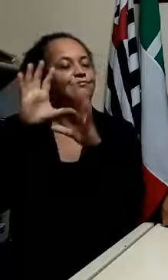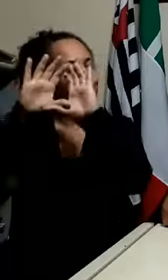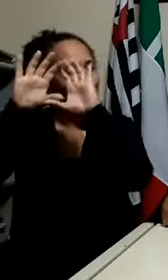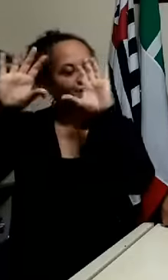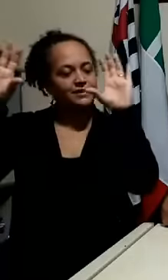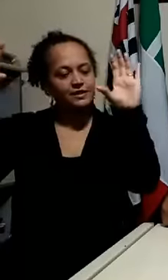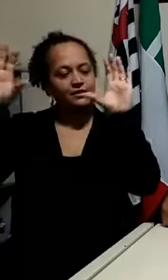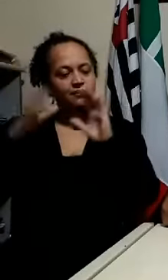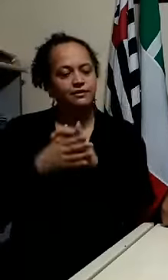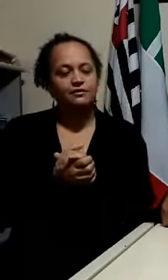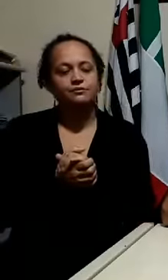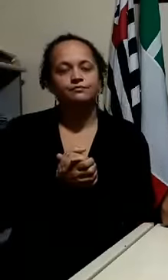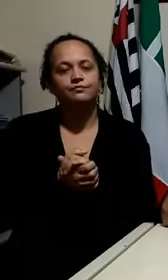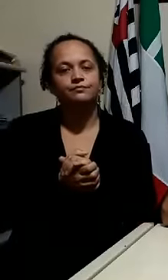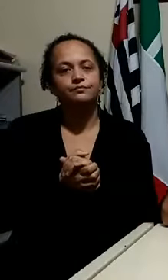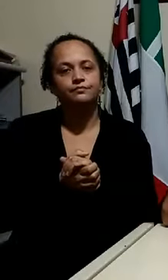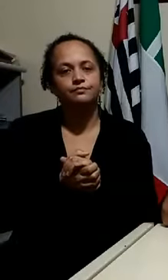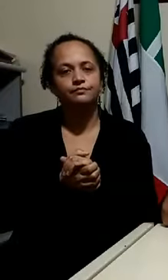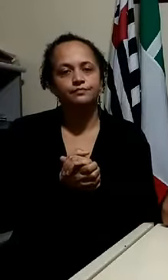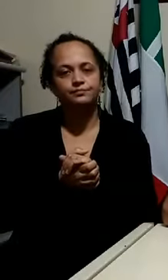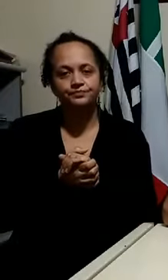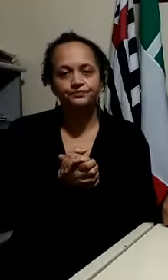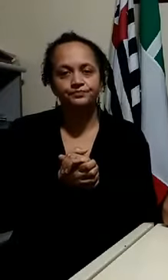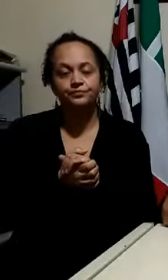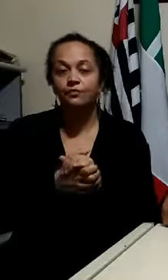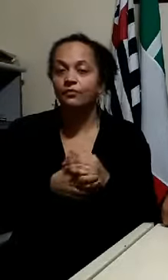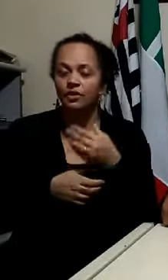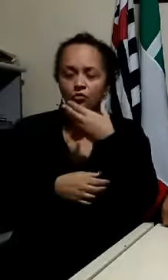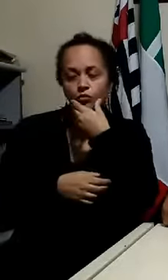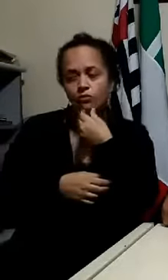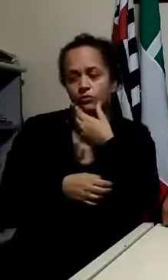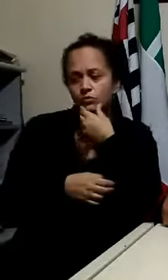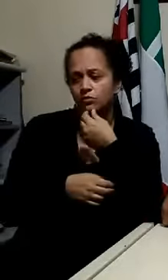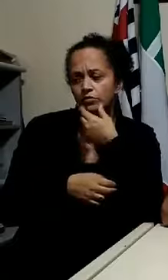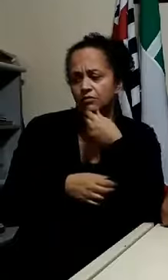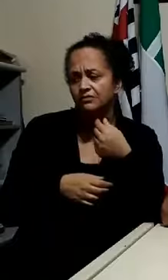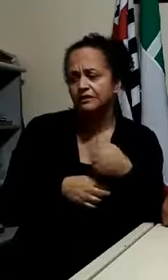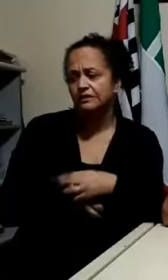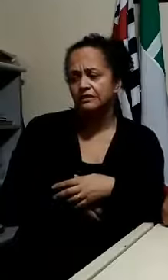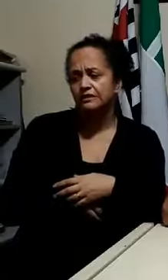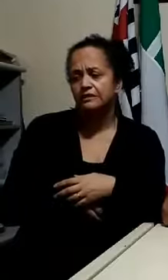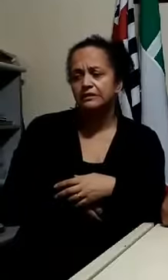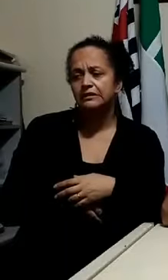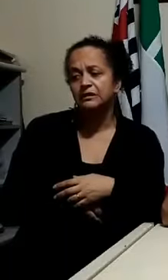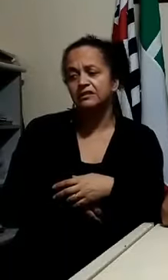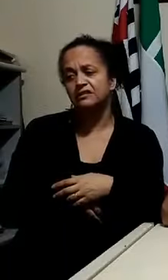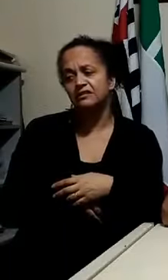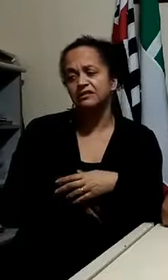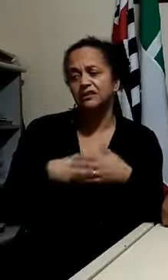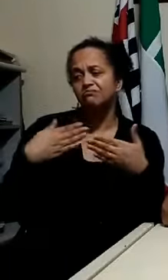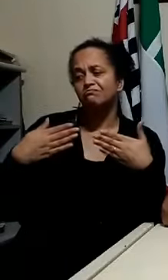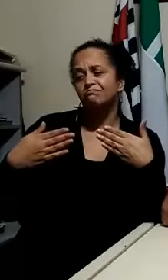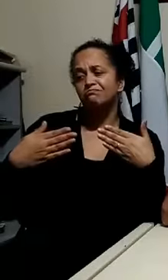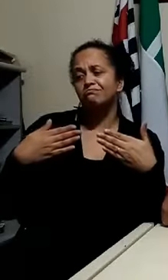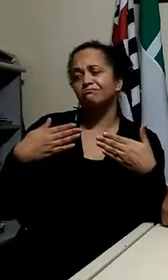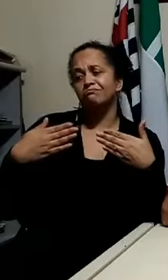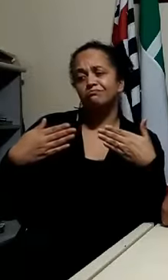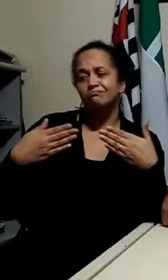Olha que interessante. Ele, porém, ficou muito contrariado com essa